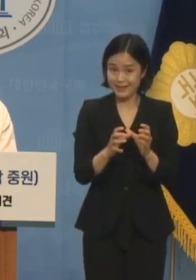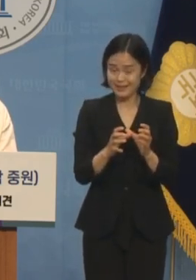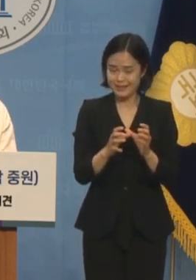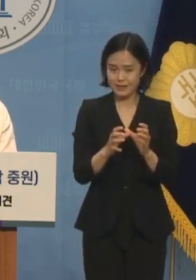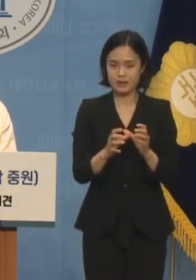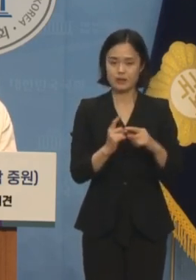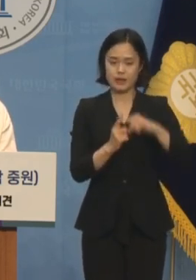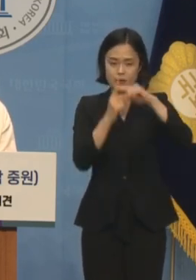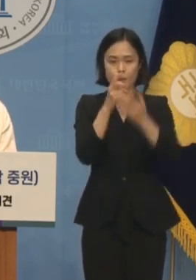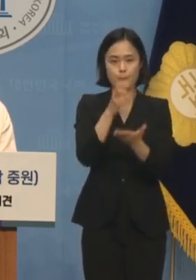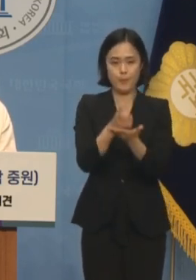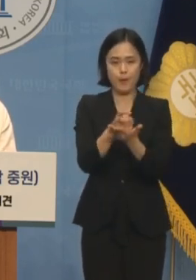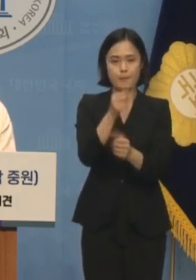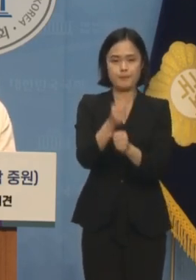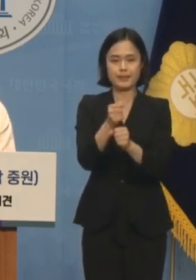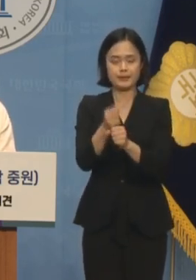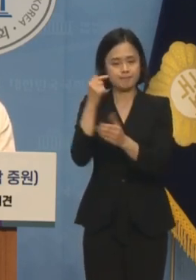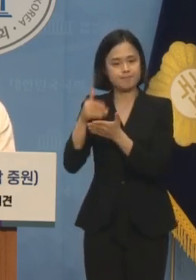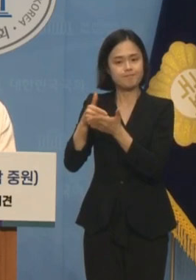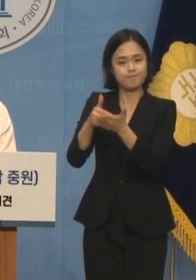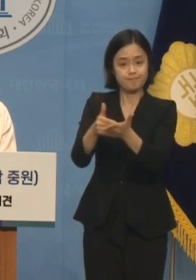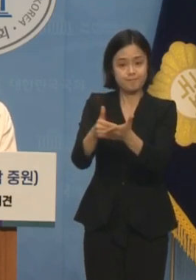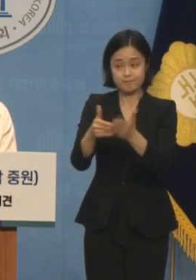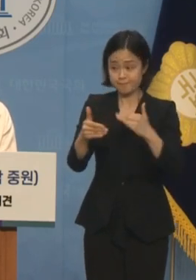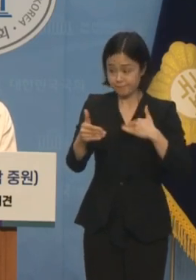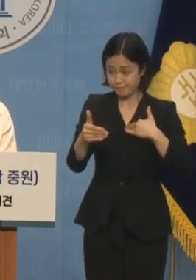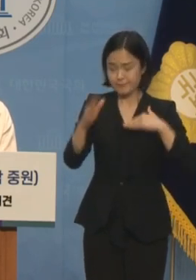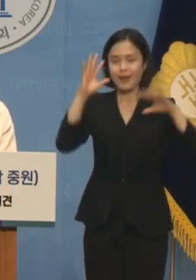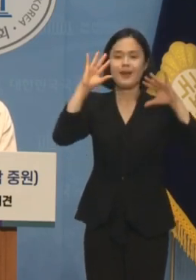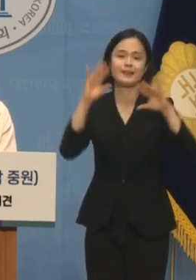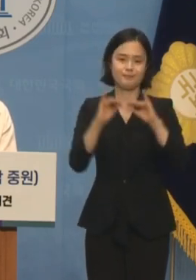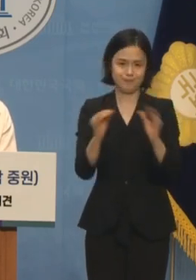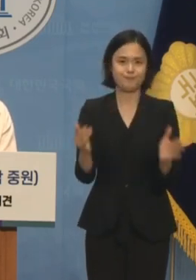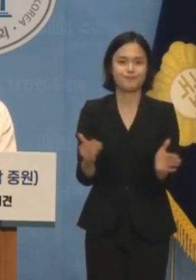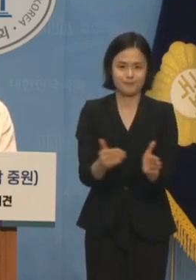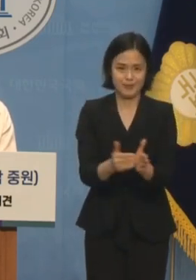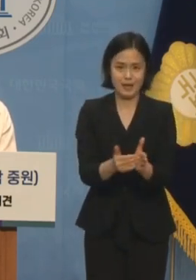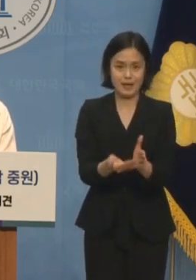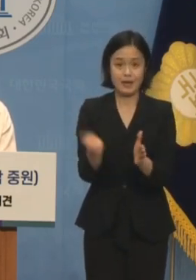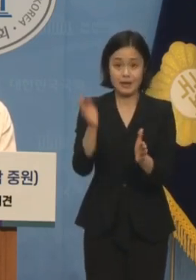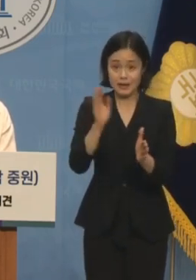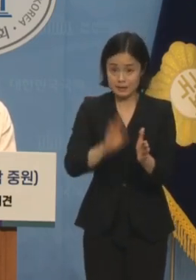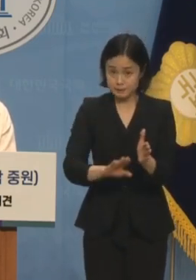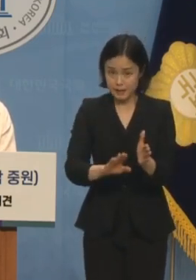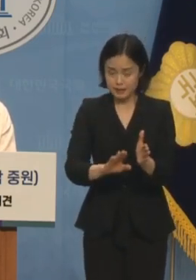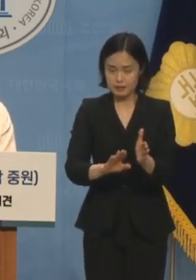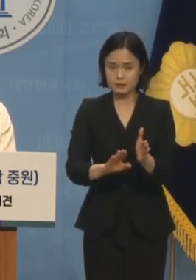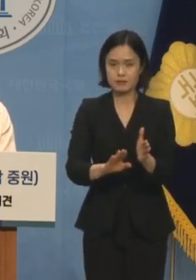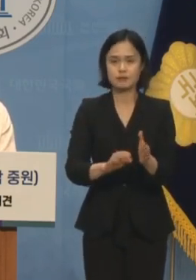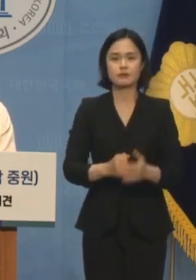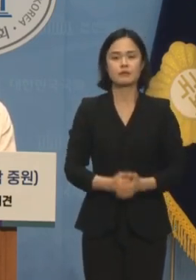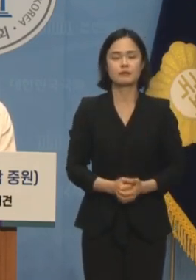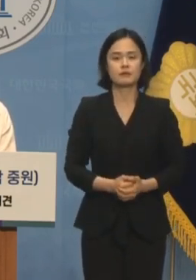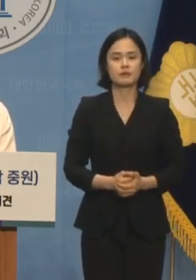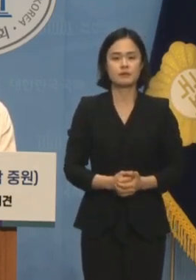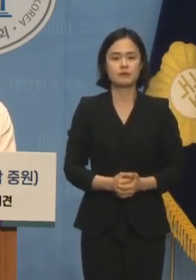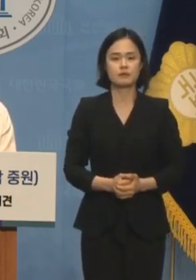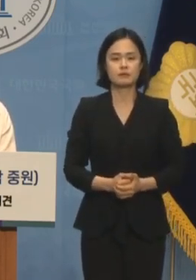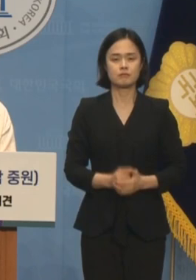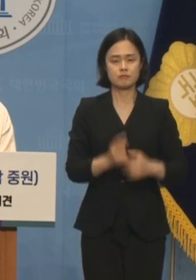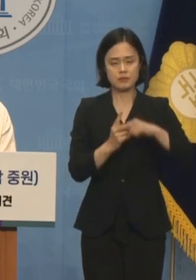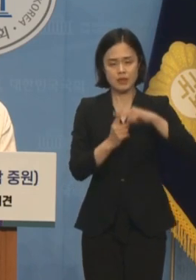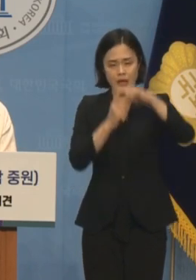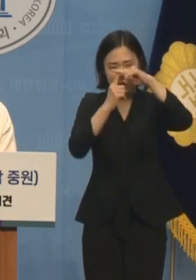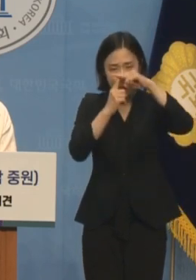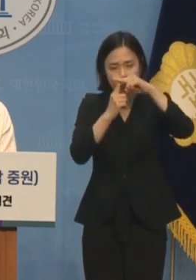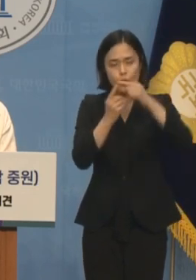저 또한 공동 발의에 참여했습니다. 하지만 당론 법안보다 한 발 더 나아가 간호 현장의 구체적인 문제